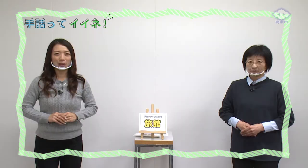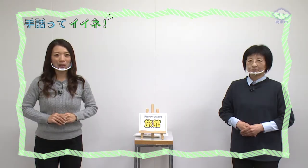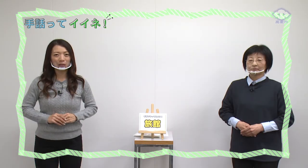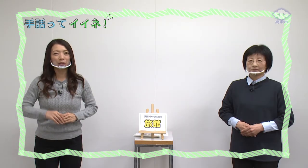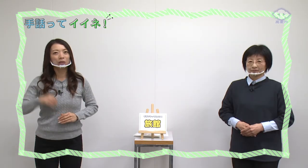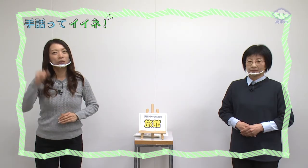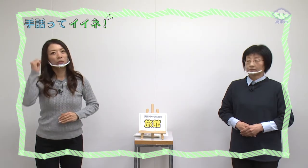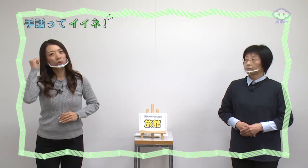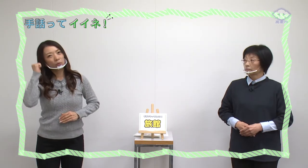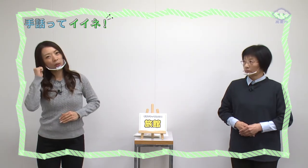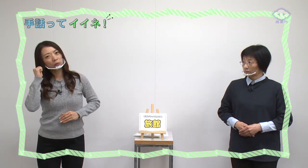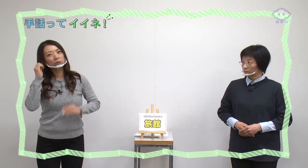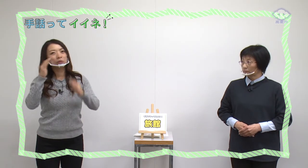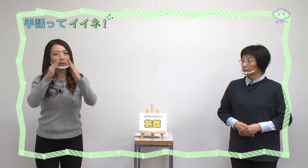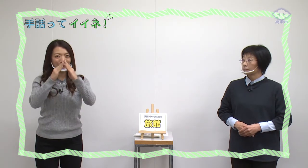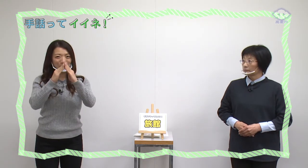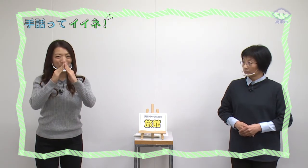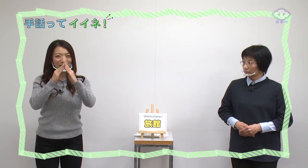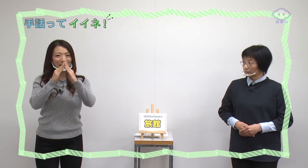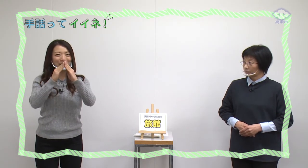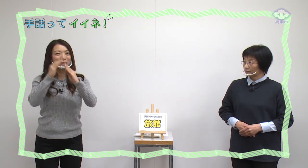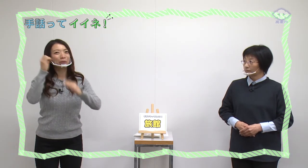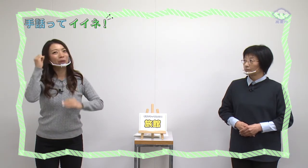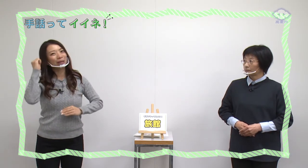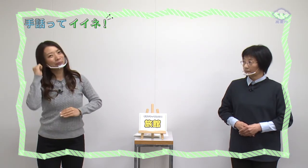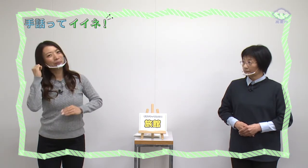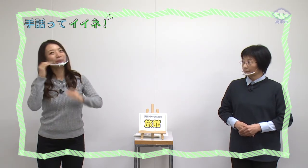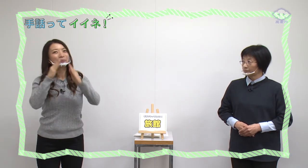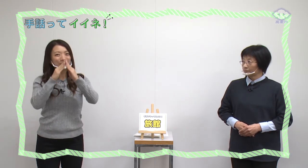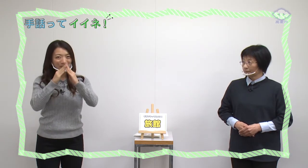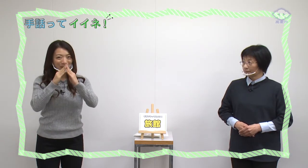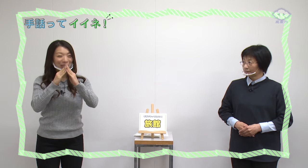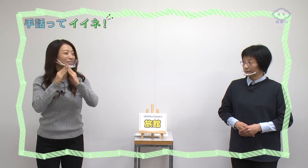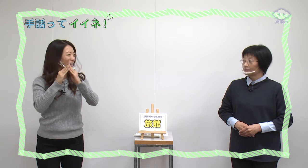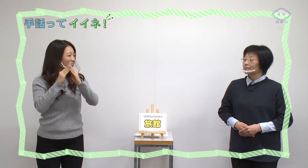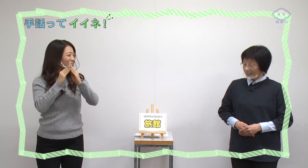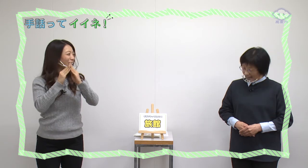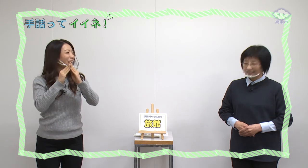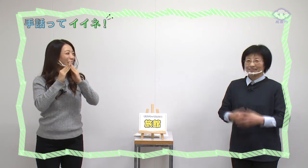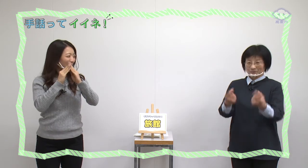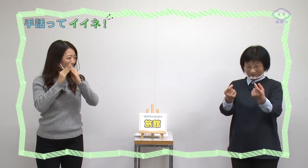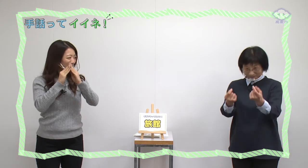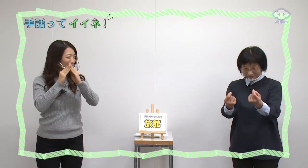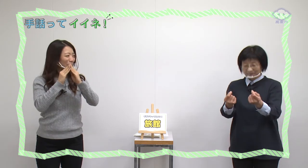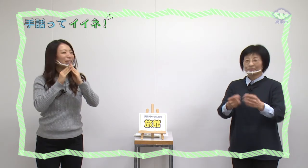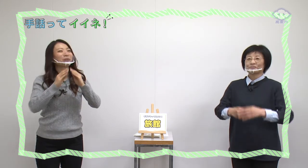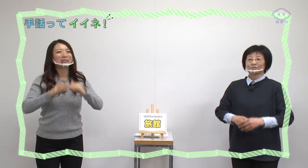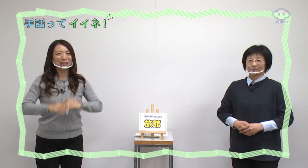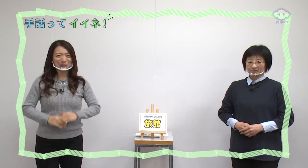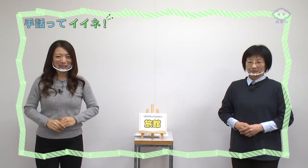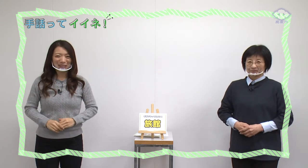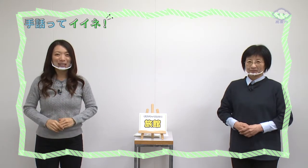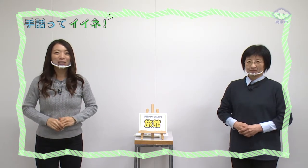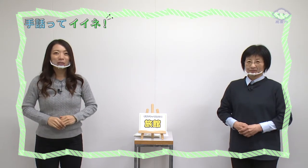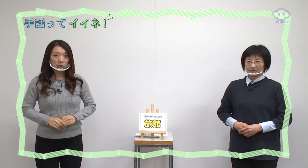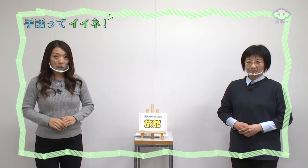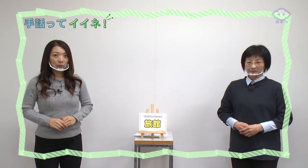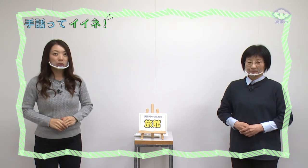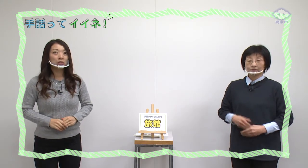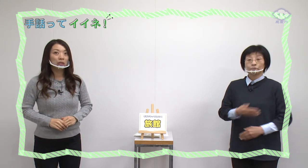はい、泊まる建物で旅館ですね。 はい、 はい、ありがとうございます。それでは次で